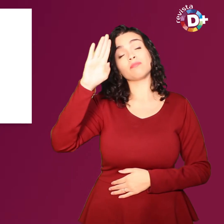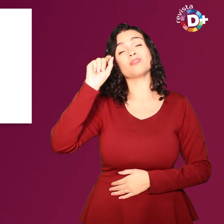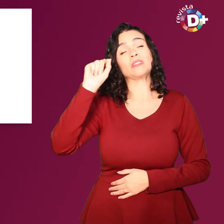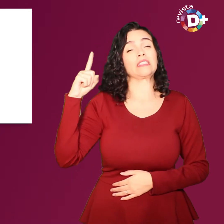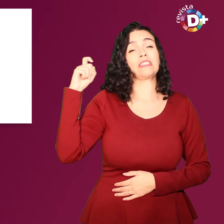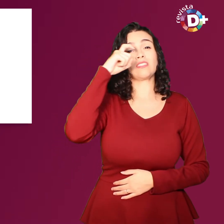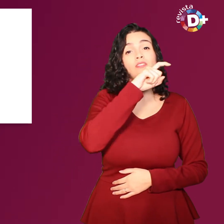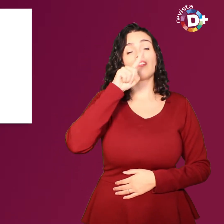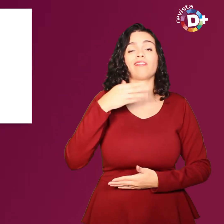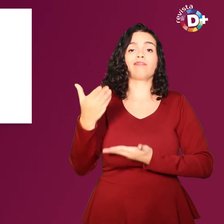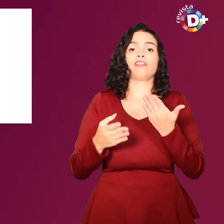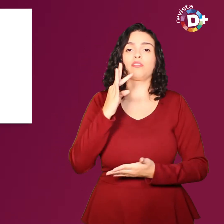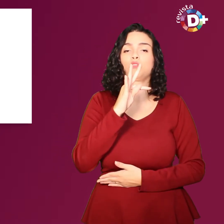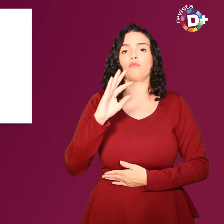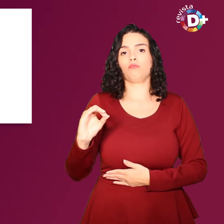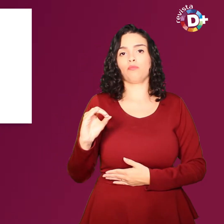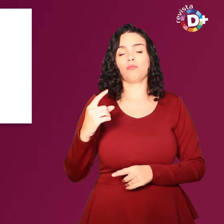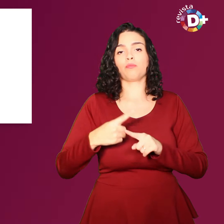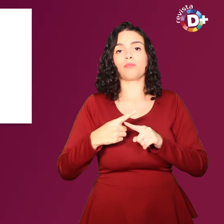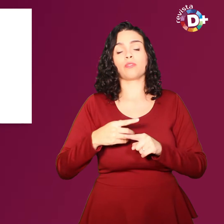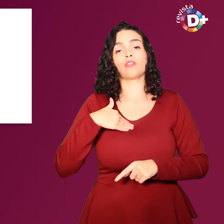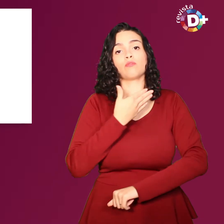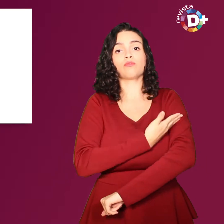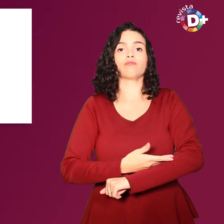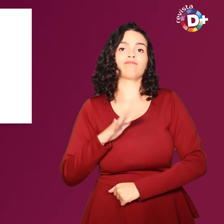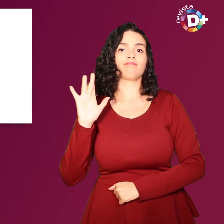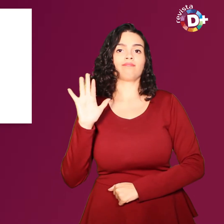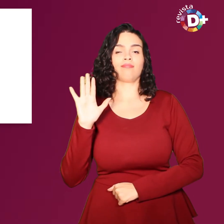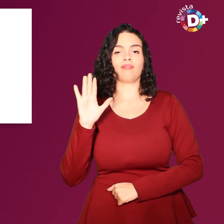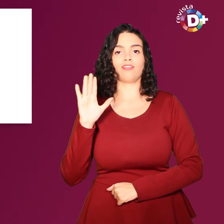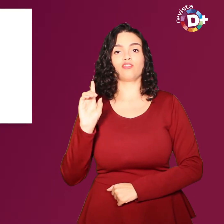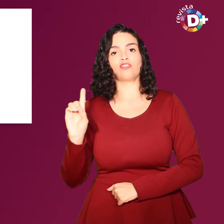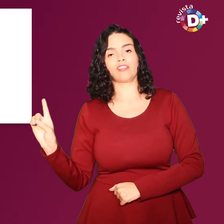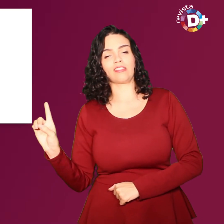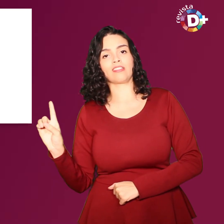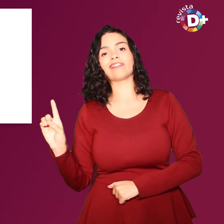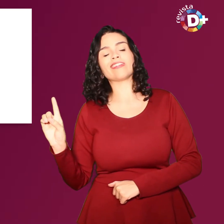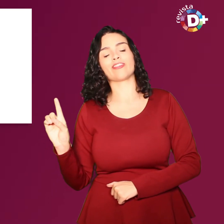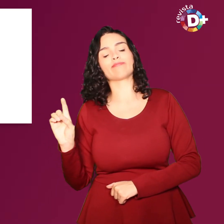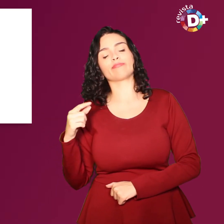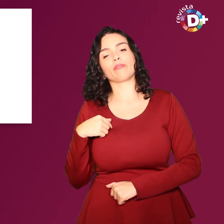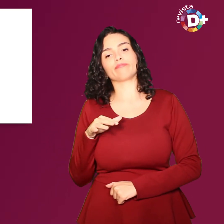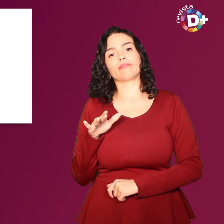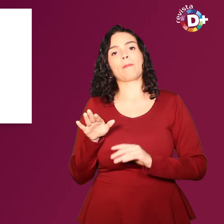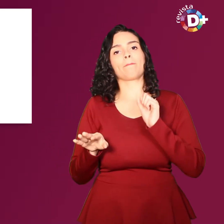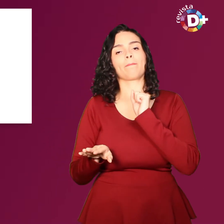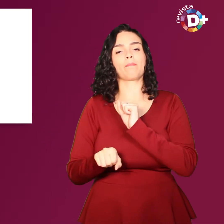Acho que a parte mais difícil foi a terapia ocupacional. Isso porque eu era destra e precisei reaprender a fazer tudo com a mão